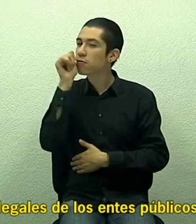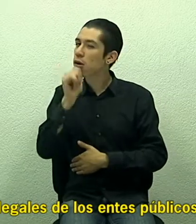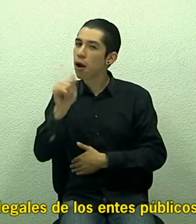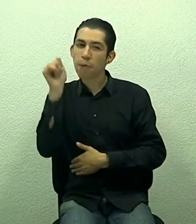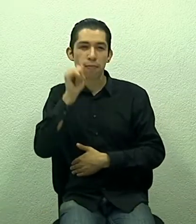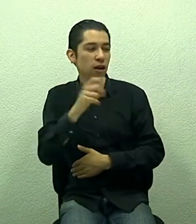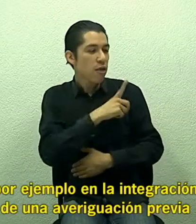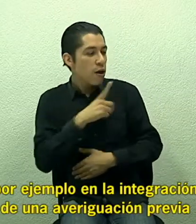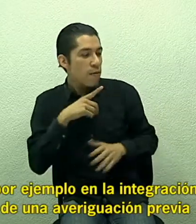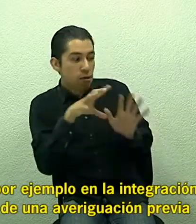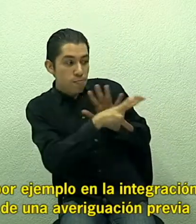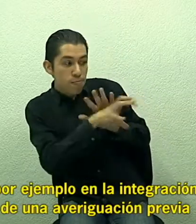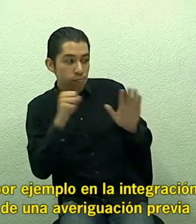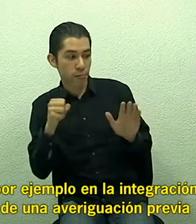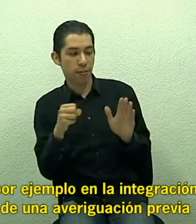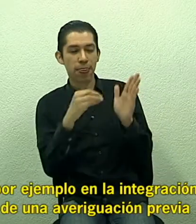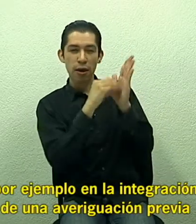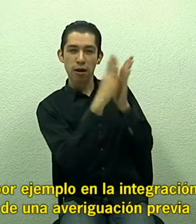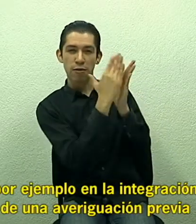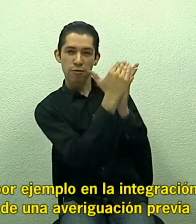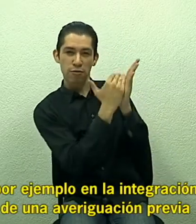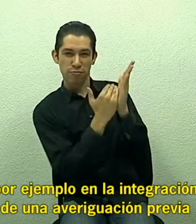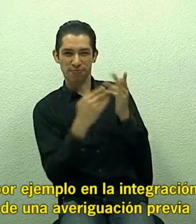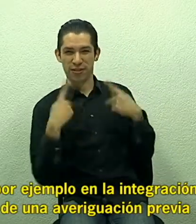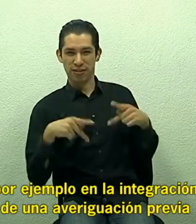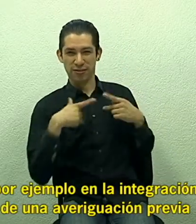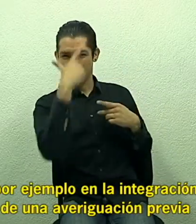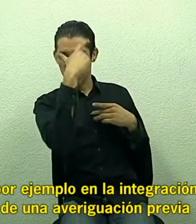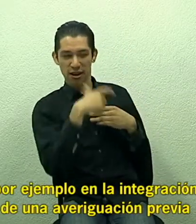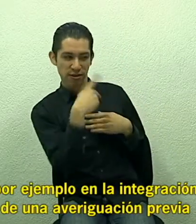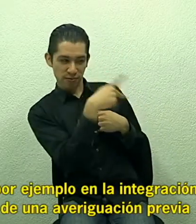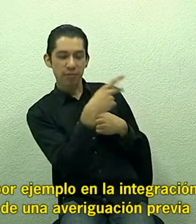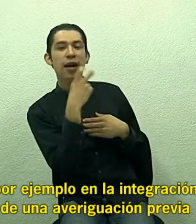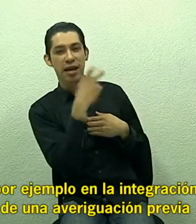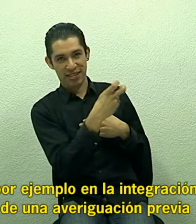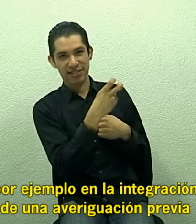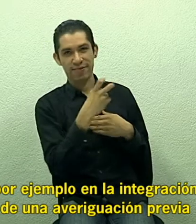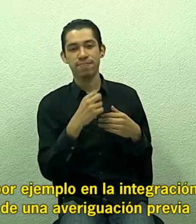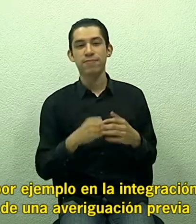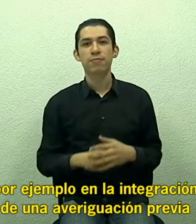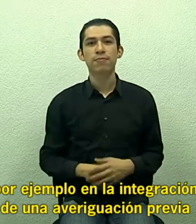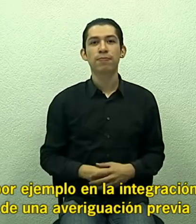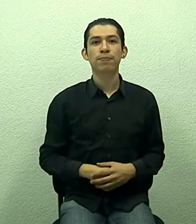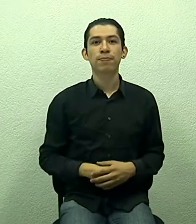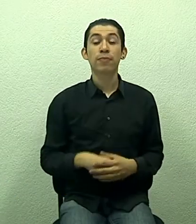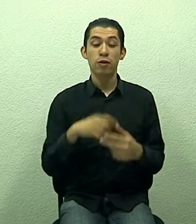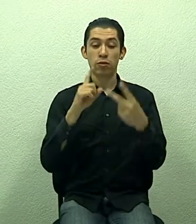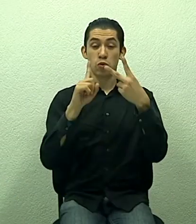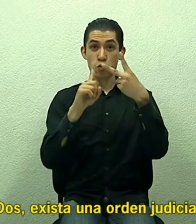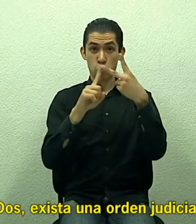por ejemplo en la integración de una averiguación previa 2